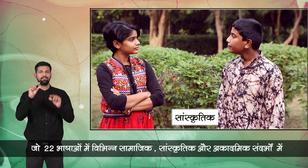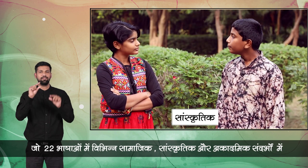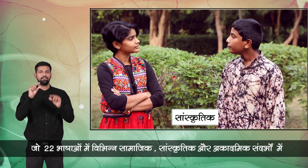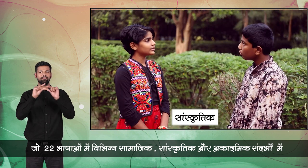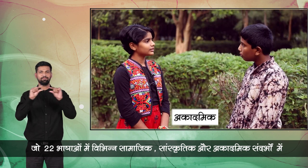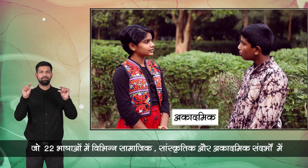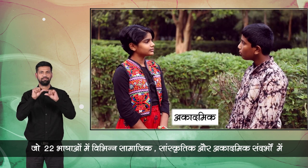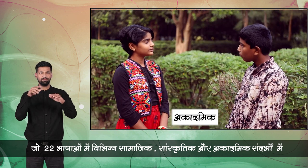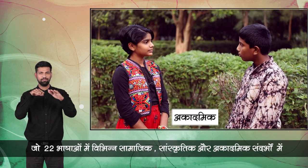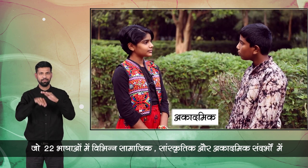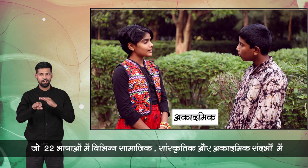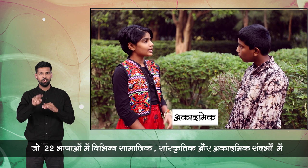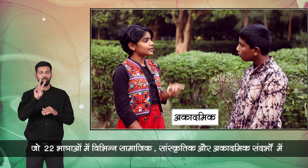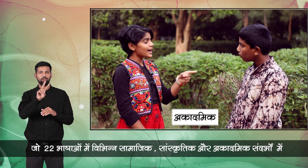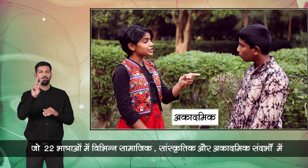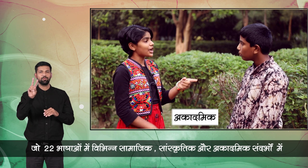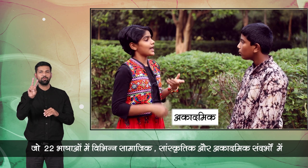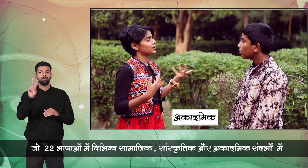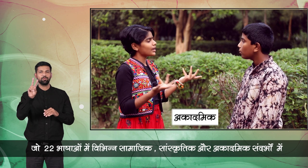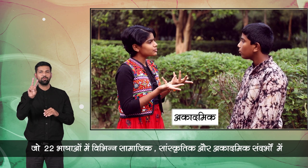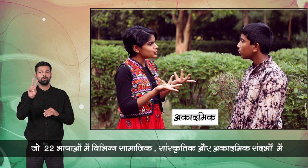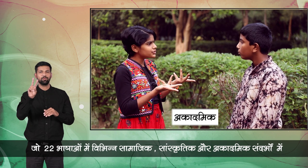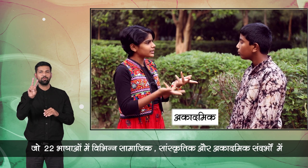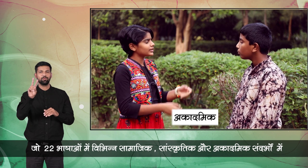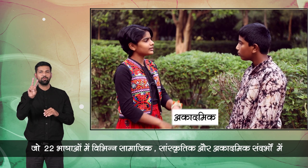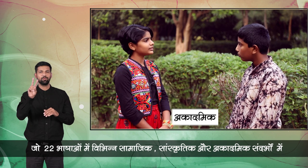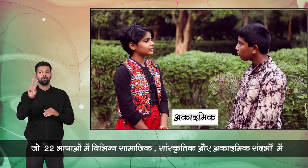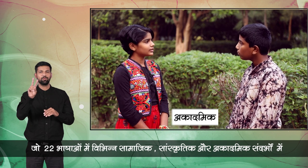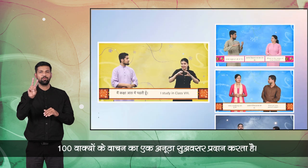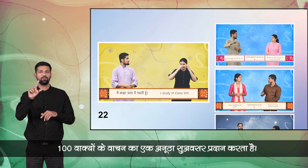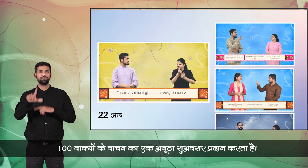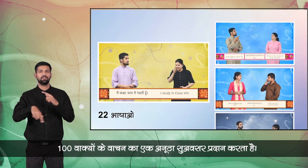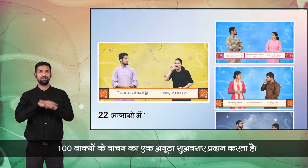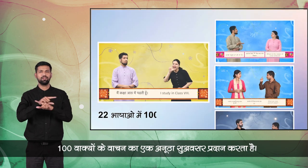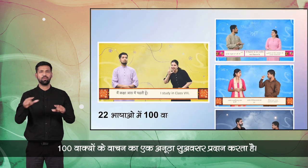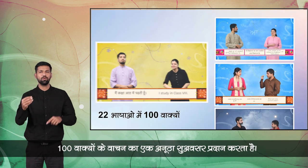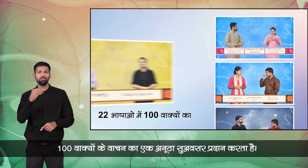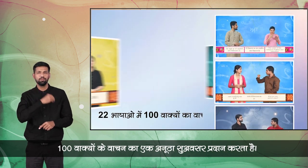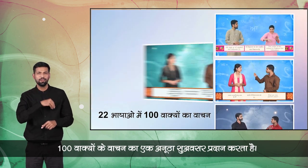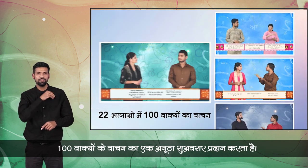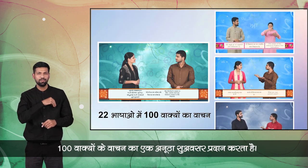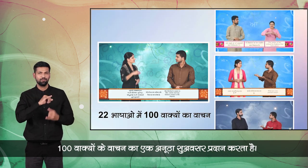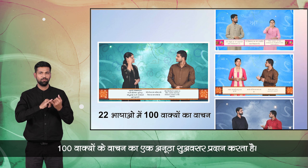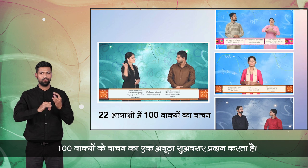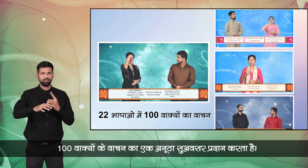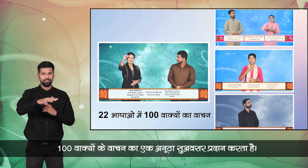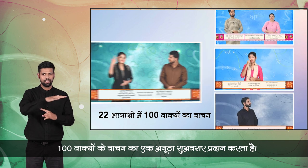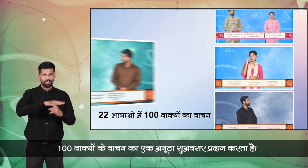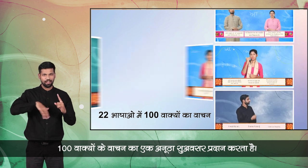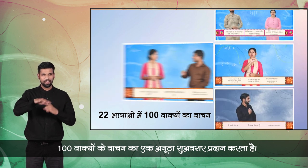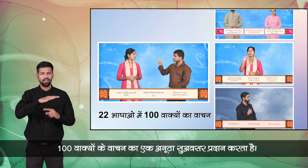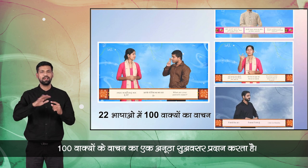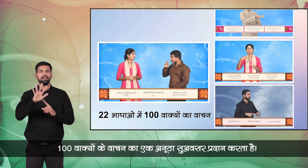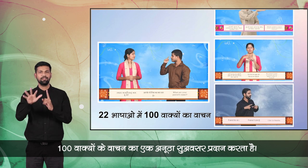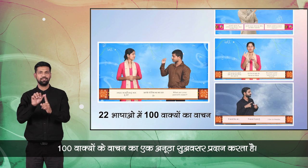यद और अकादमिक संदर्भों में तुम्हारी शालानुनाम शू छे 100 वाक्यों के वाचन का एक अनूठा